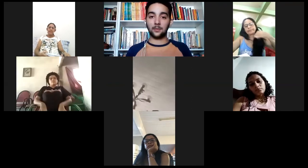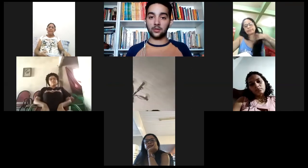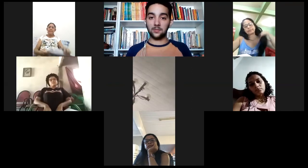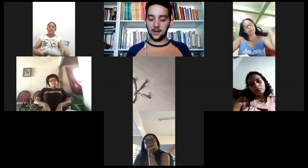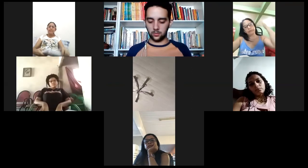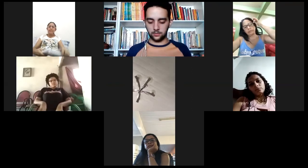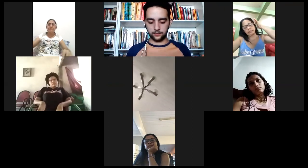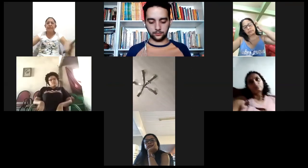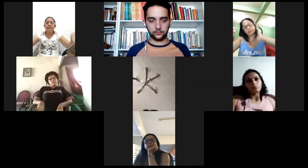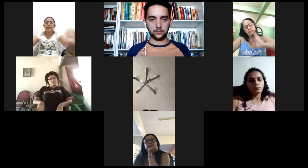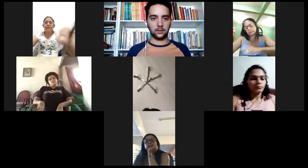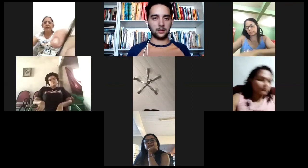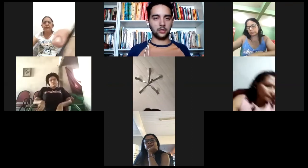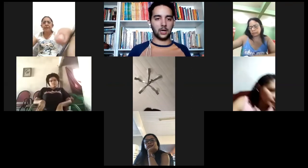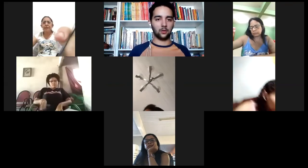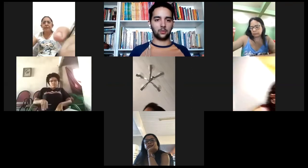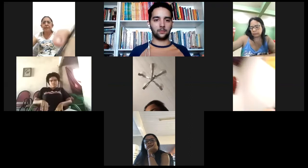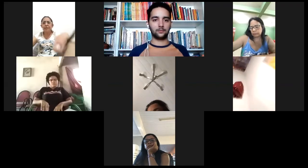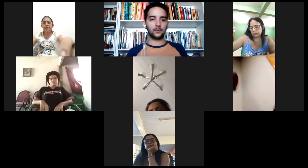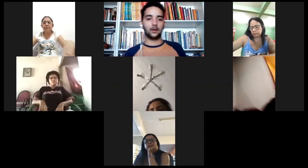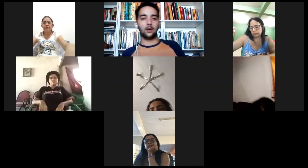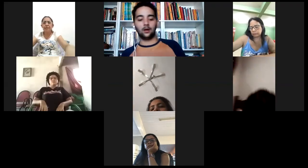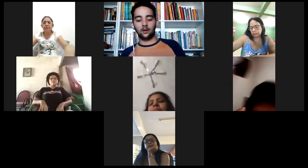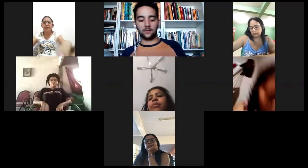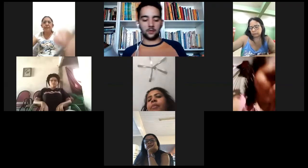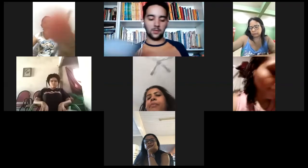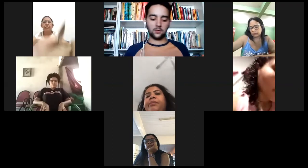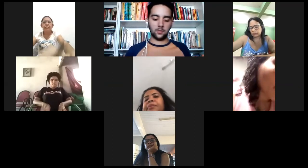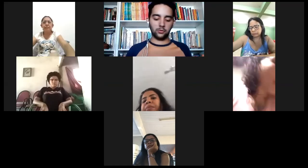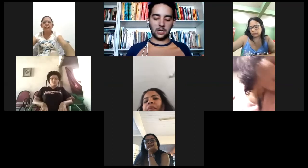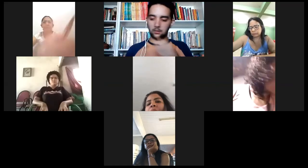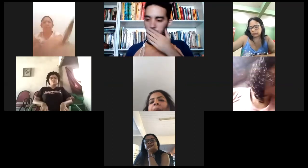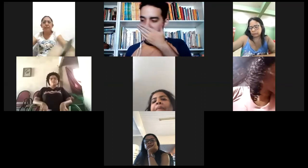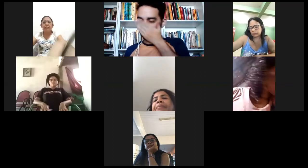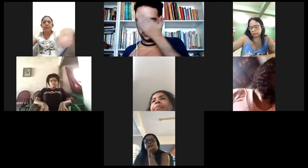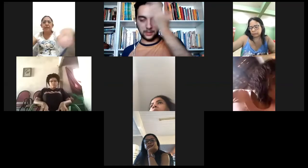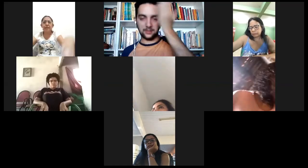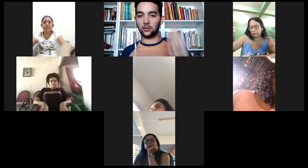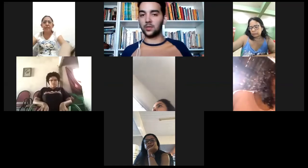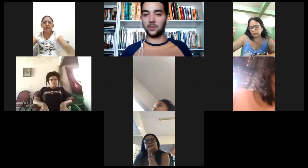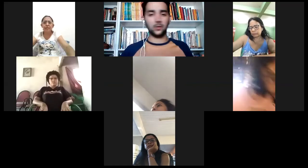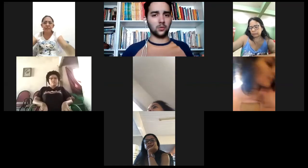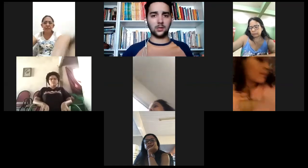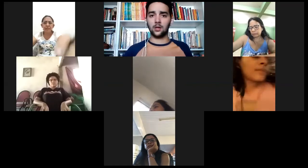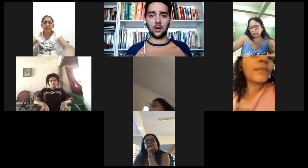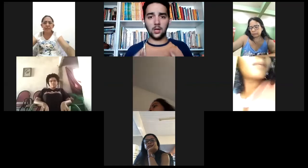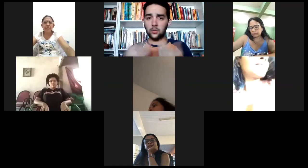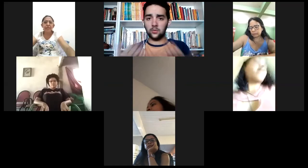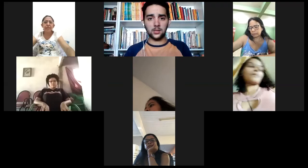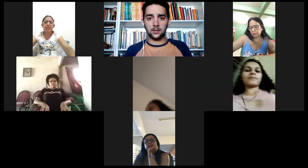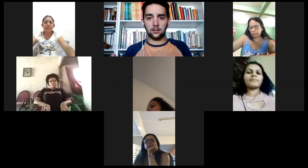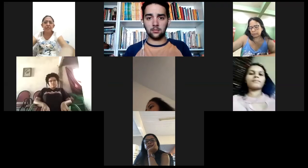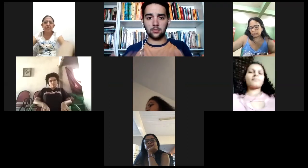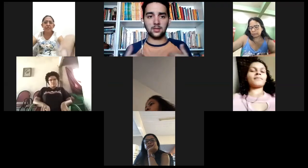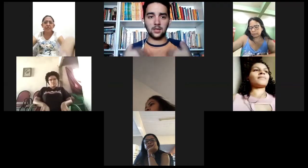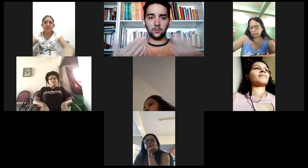apresentar na próxima aula. Esse diálogo. Professor, mas como é um diálogo só precisa de duas pessoas. Eu e